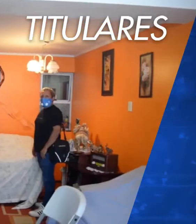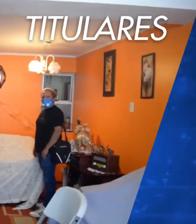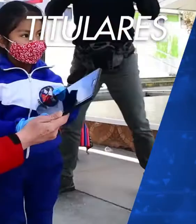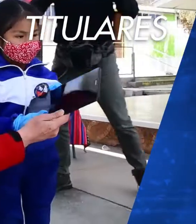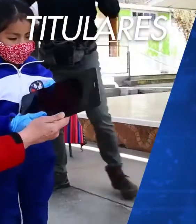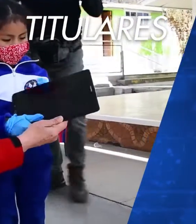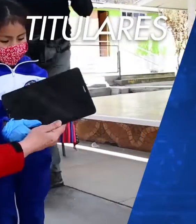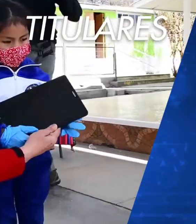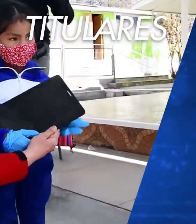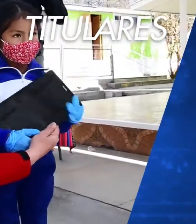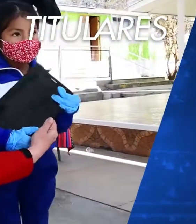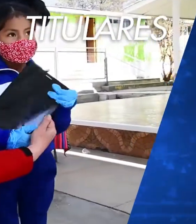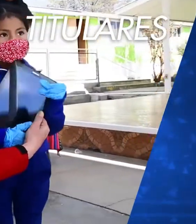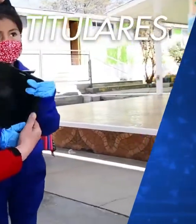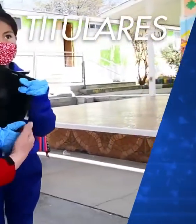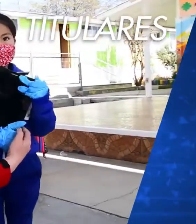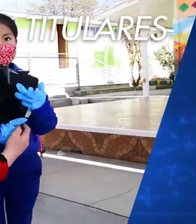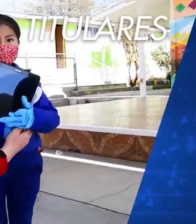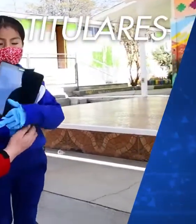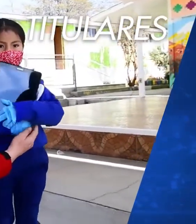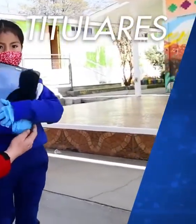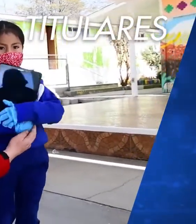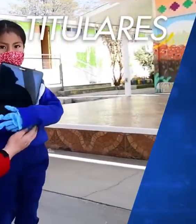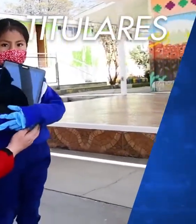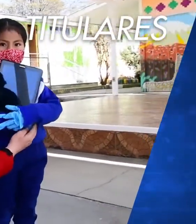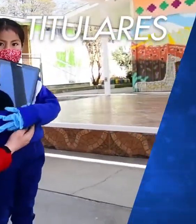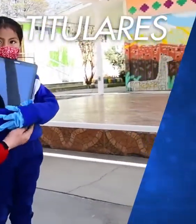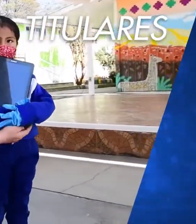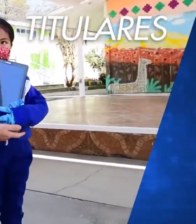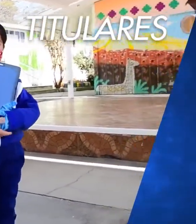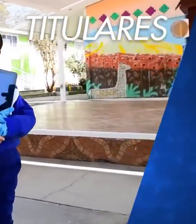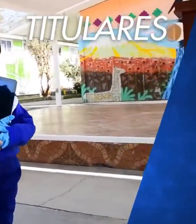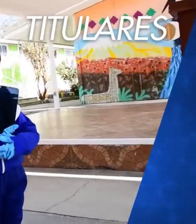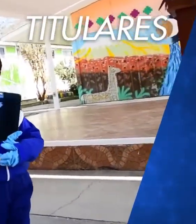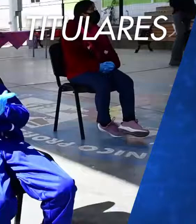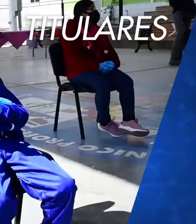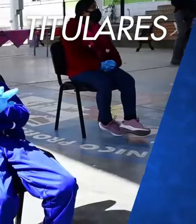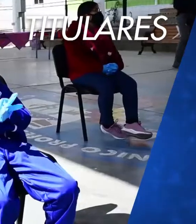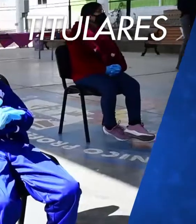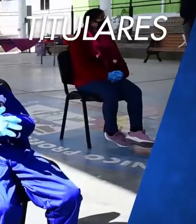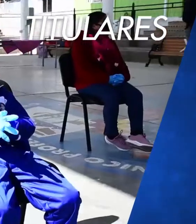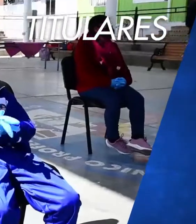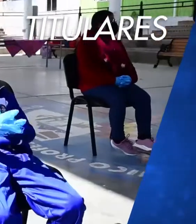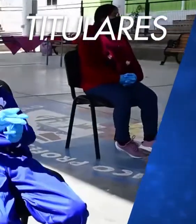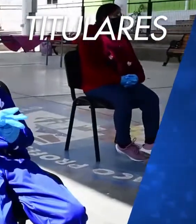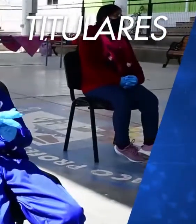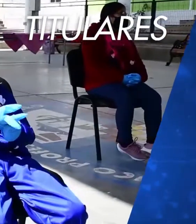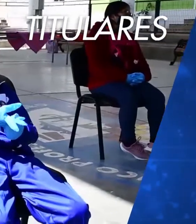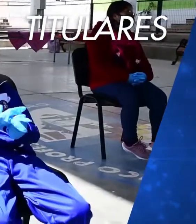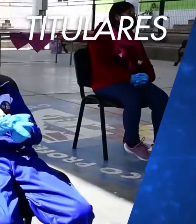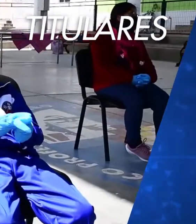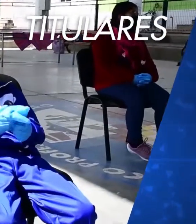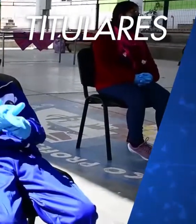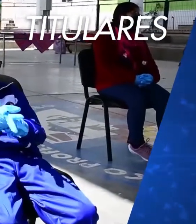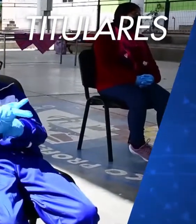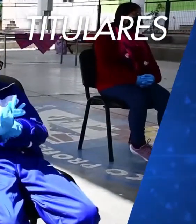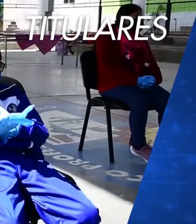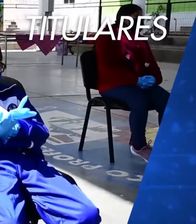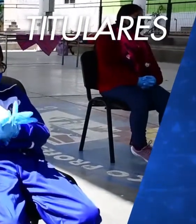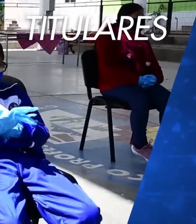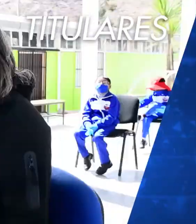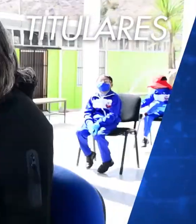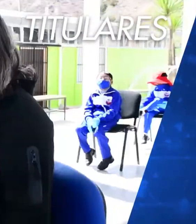Vicuñas. En Putre lanzan un programa que entrega herramientas digitales a los alumnos de Parinacota.